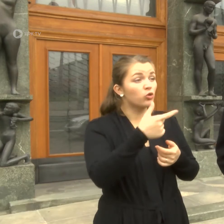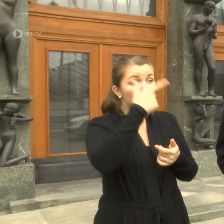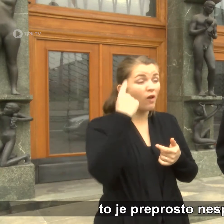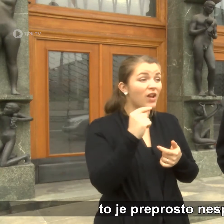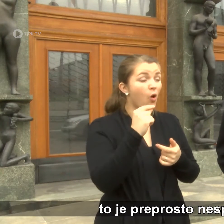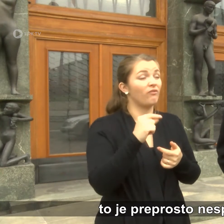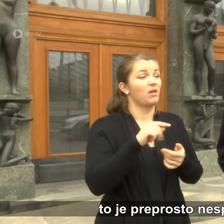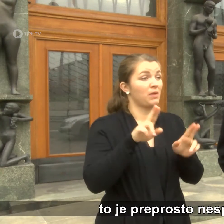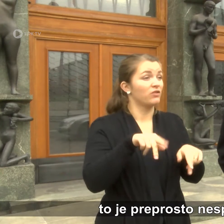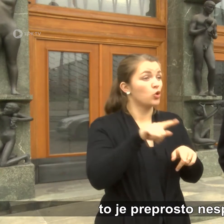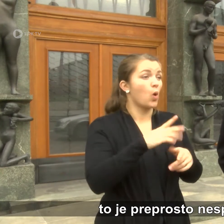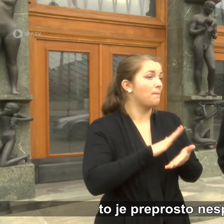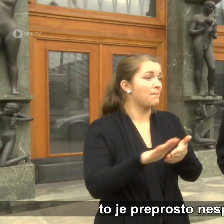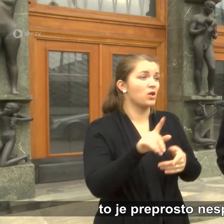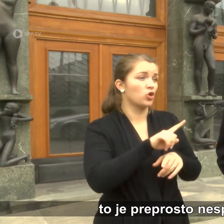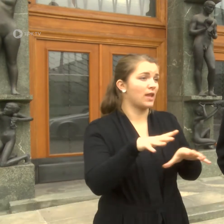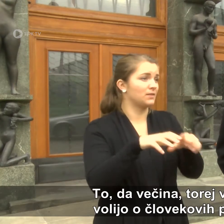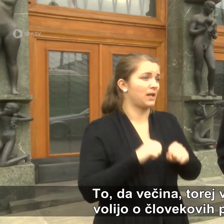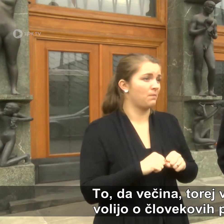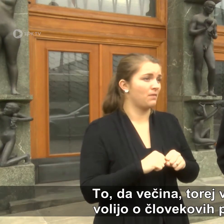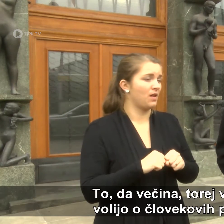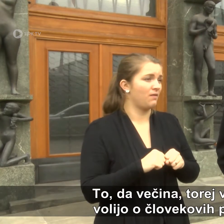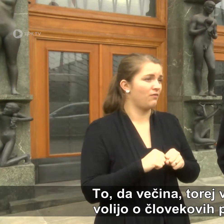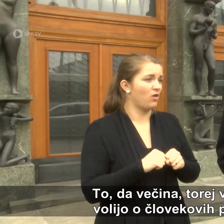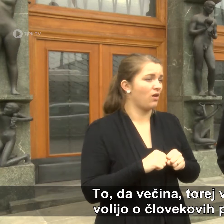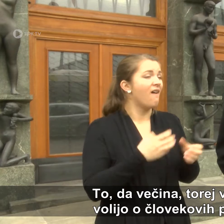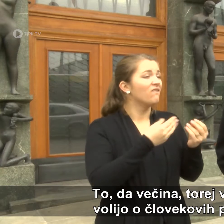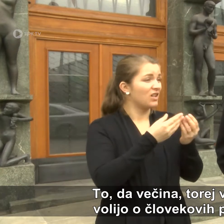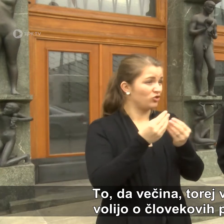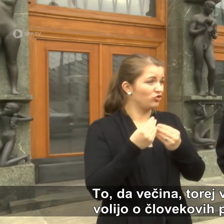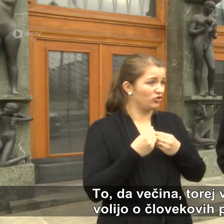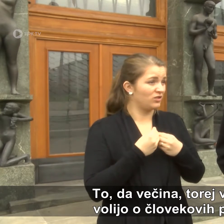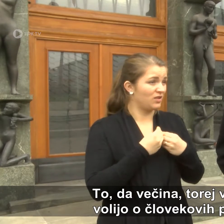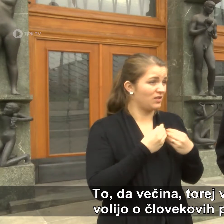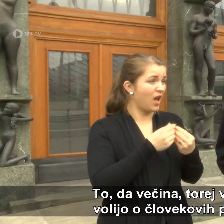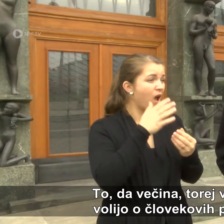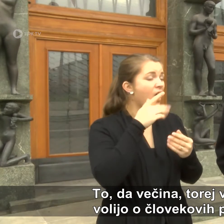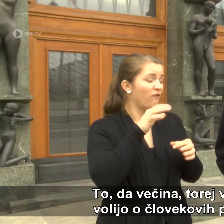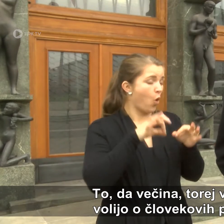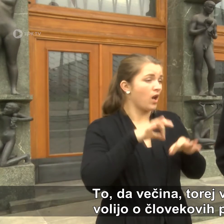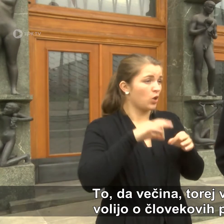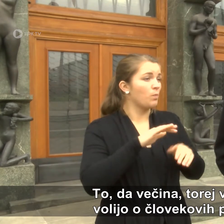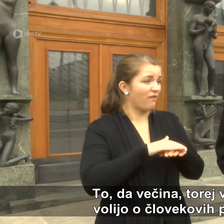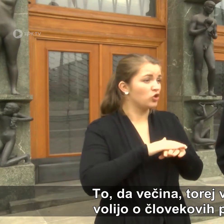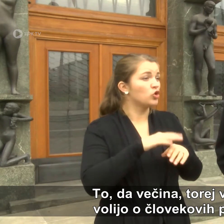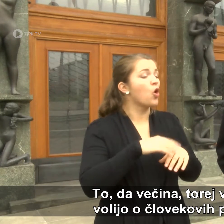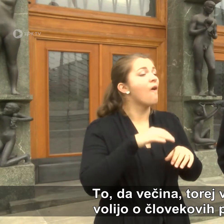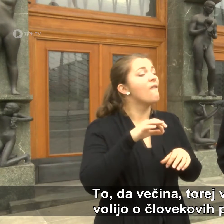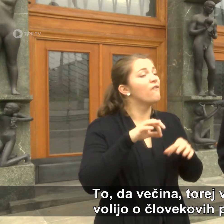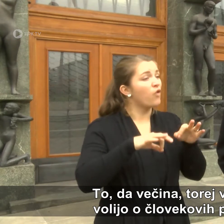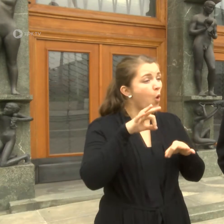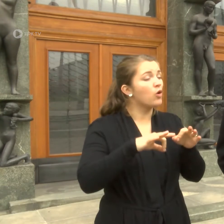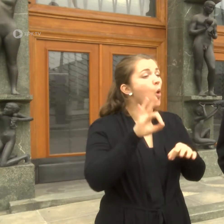pravic, to je preprosto nesprejemljiva stvar. To, da večina, torej volilni upravičenci, volijo o človekovih